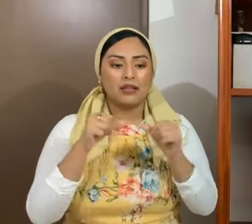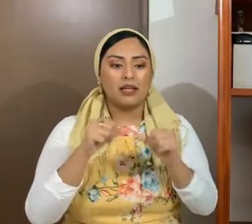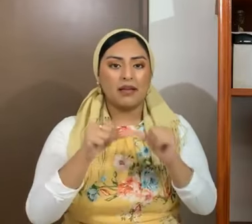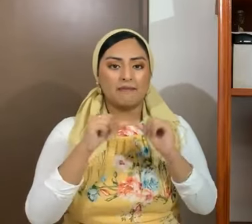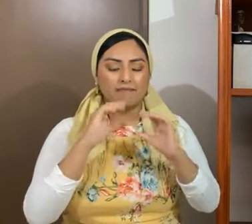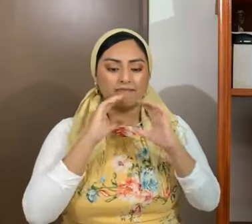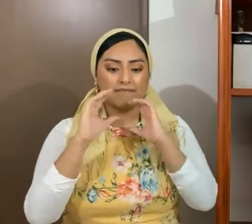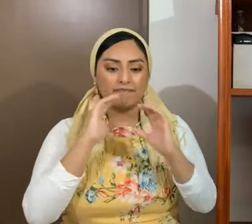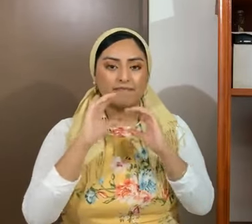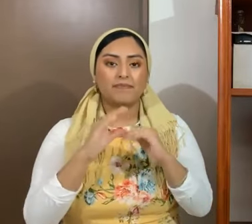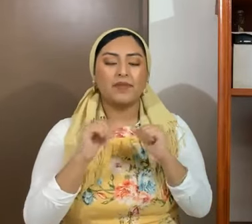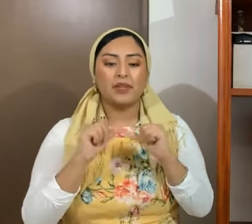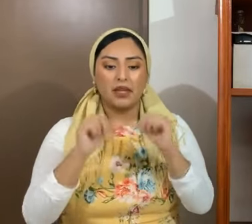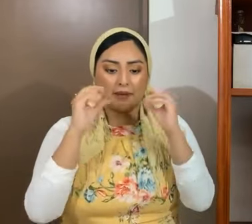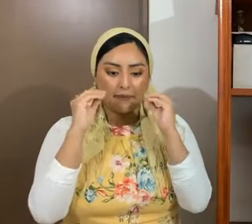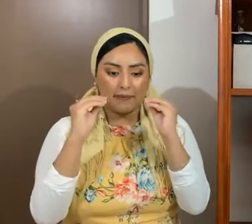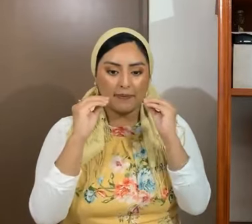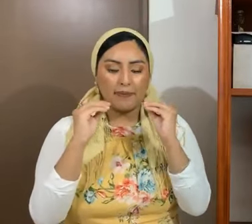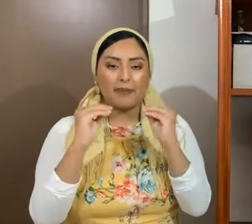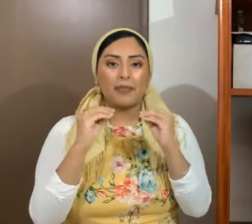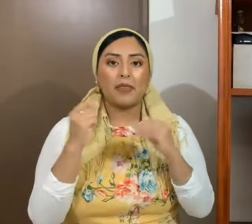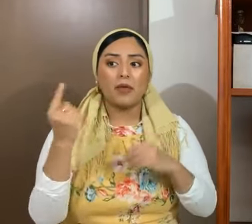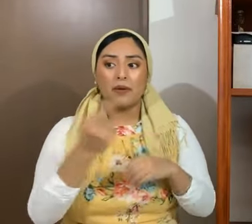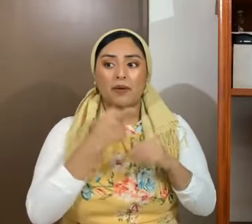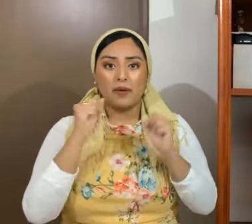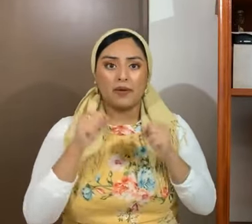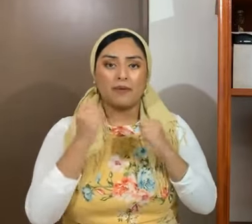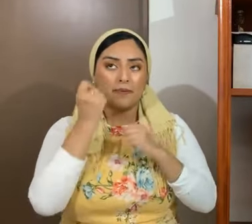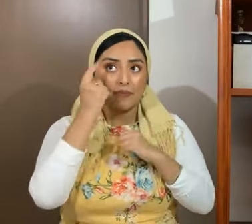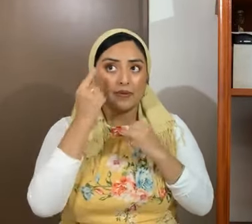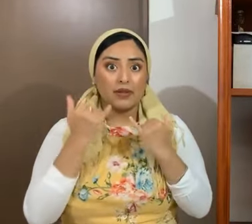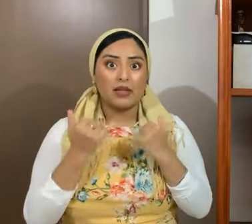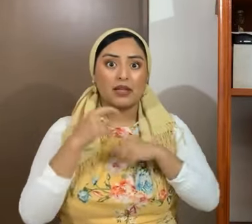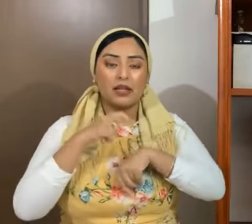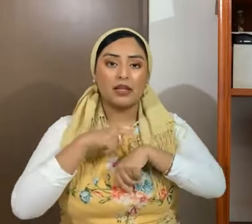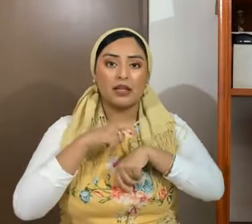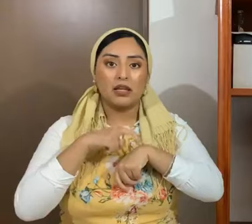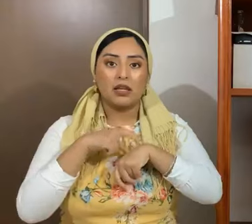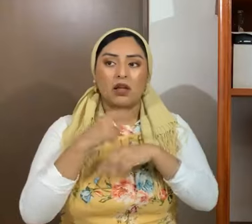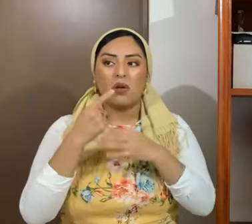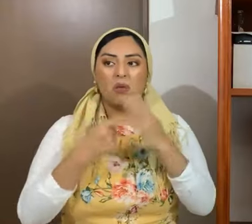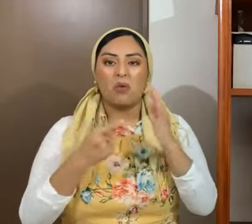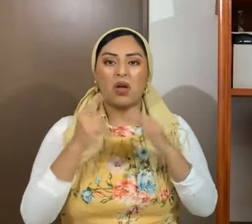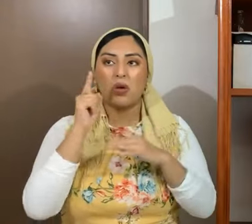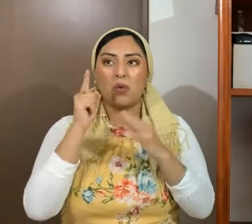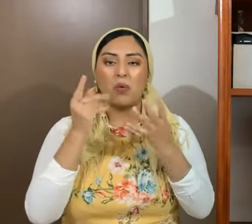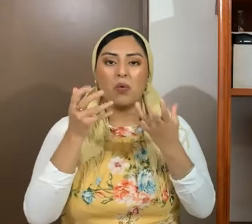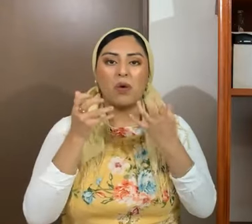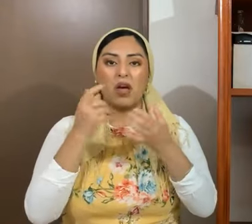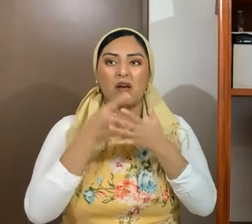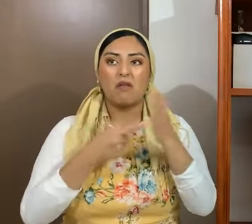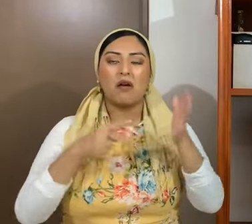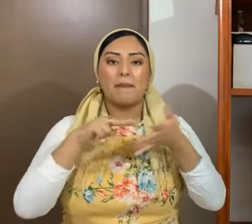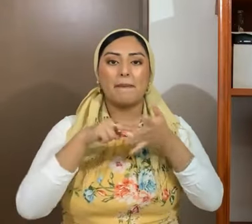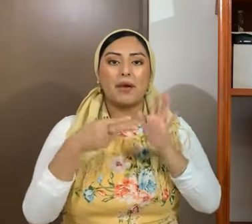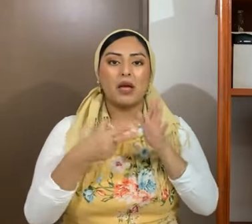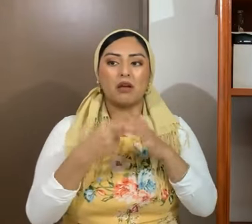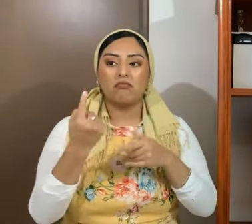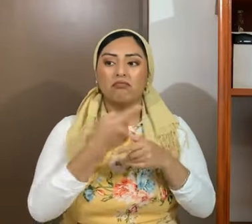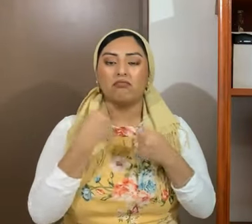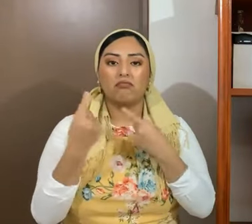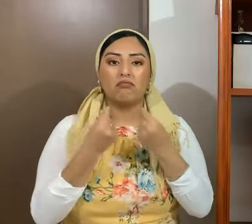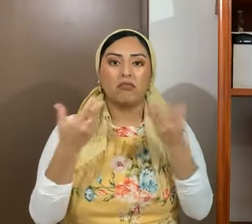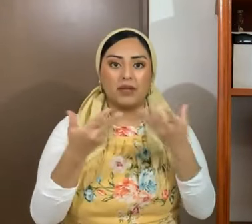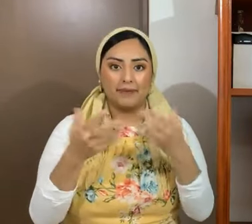Síguele hablando, Padre, síguele ministrando, para que podamos discernir en estos tiempos qué quieres tú, bendito Yahshua HaMashiach, que